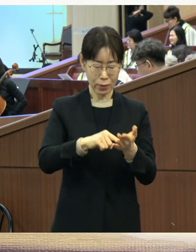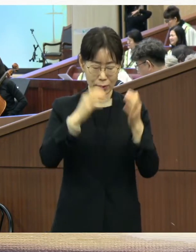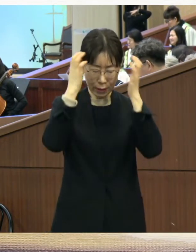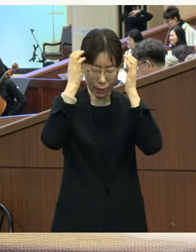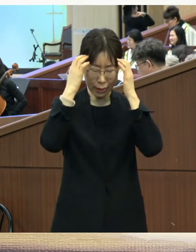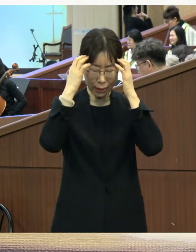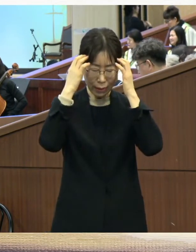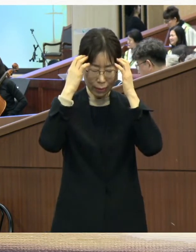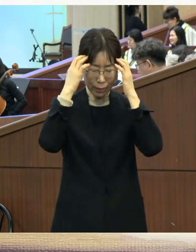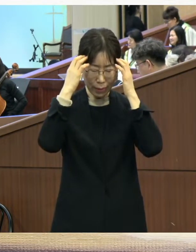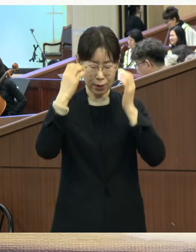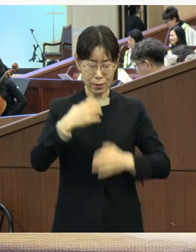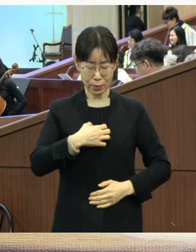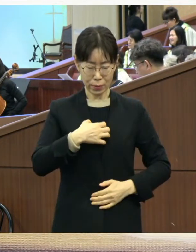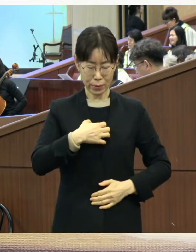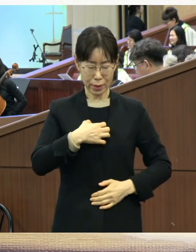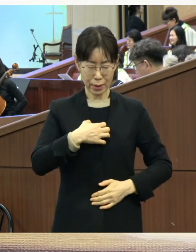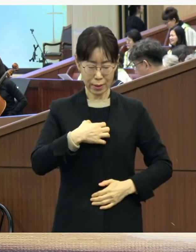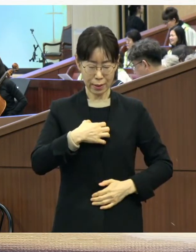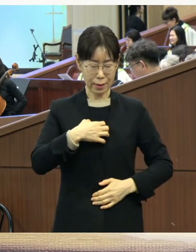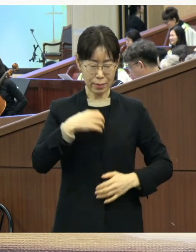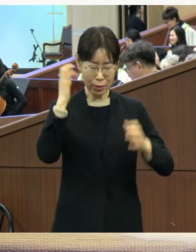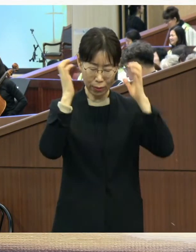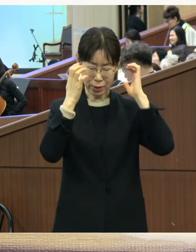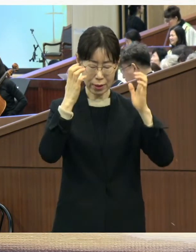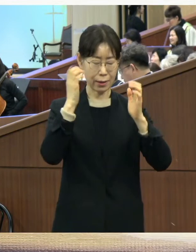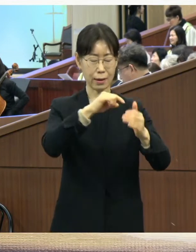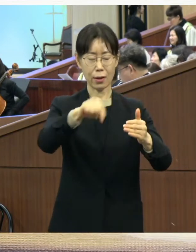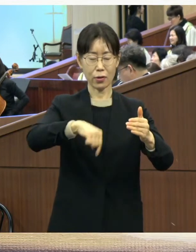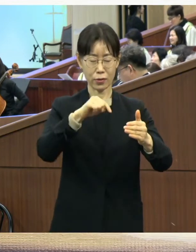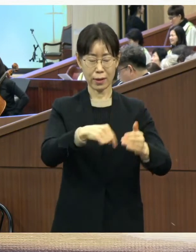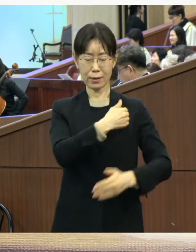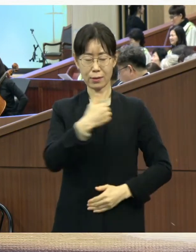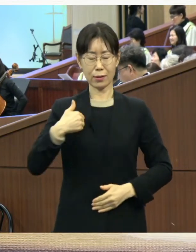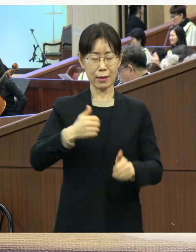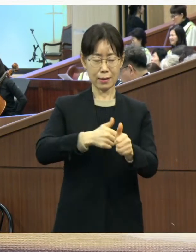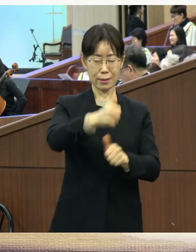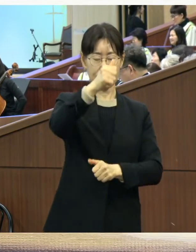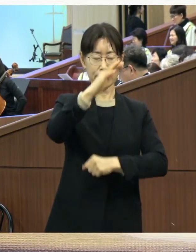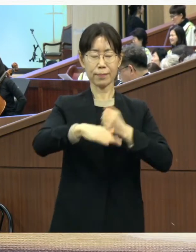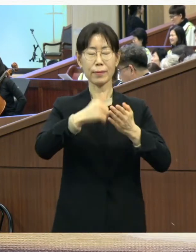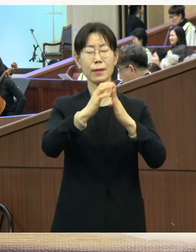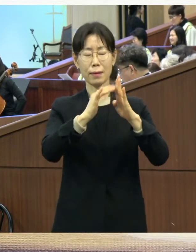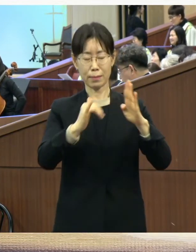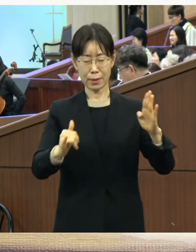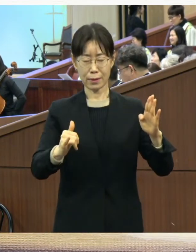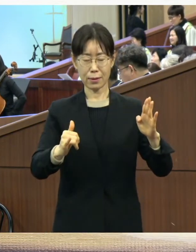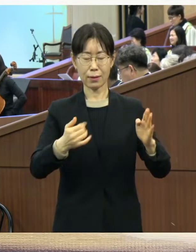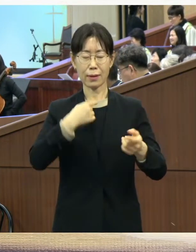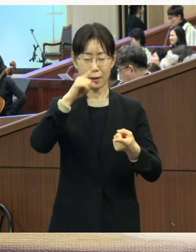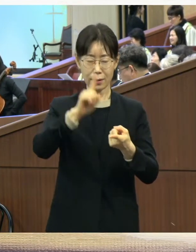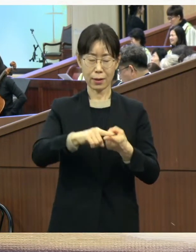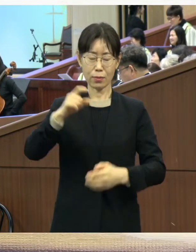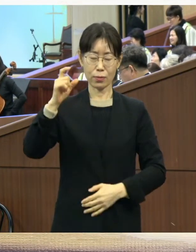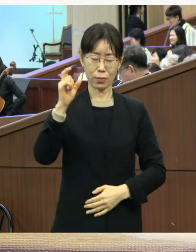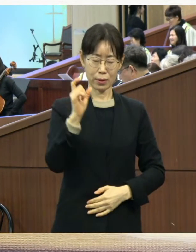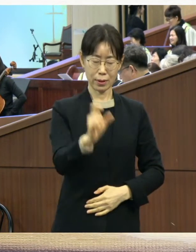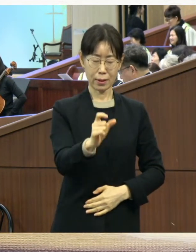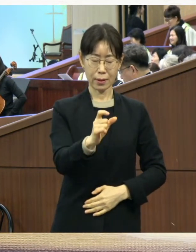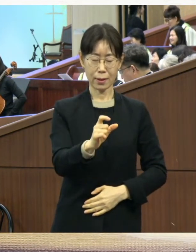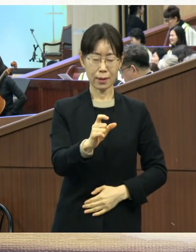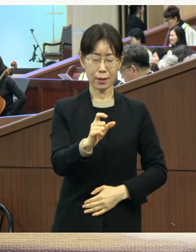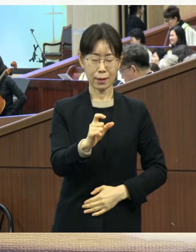속에서도 넉넉히 이기는 하나님의 백성들로 굳건하게 강하게